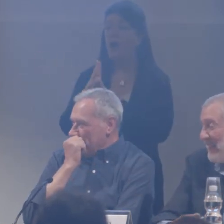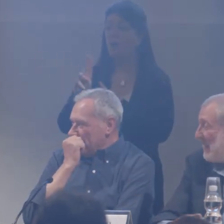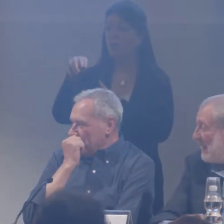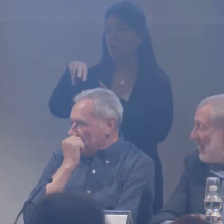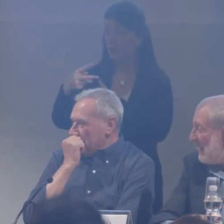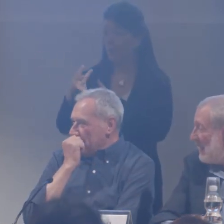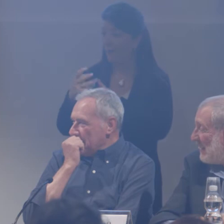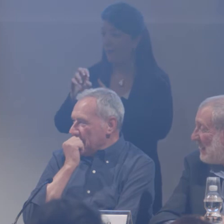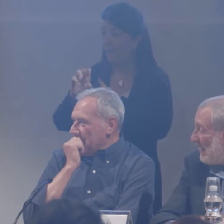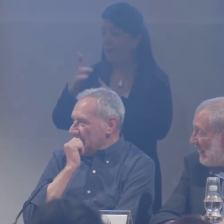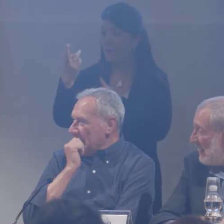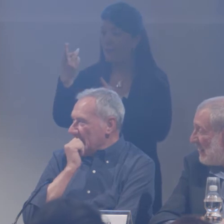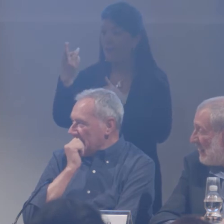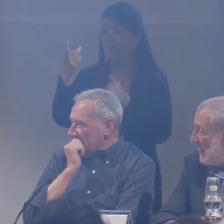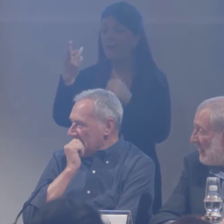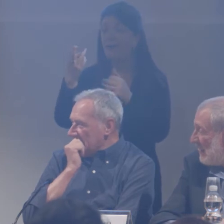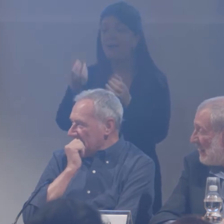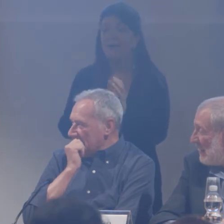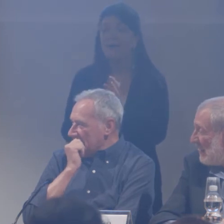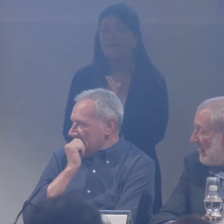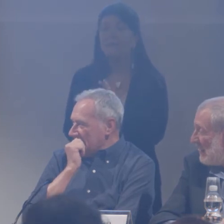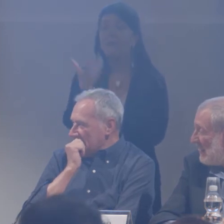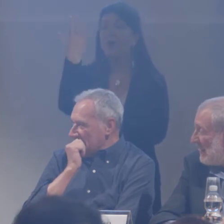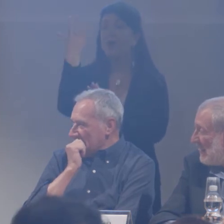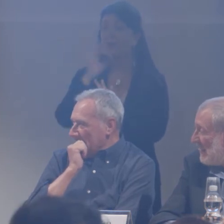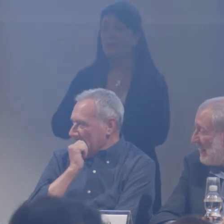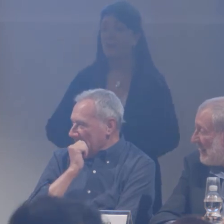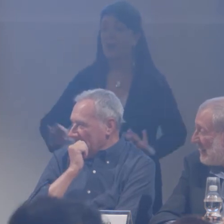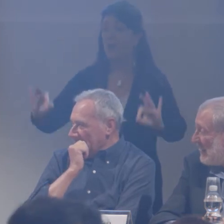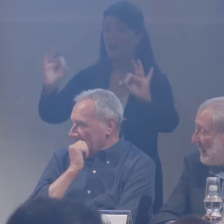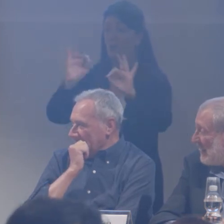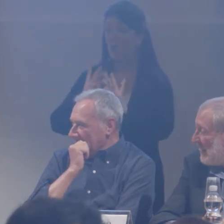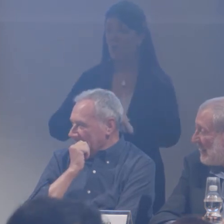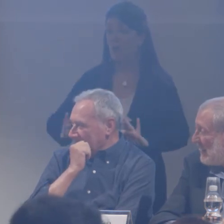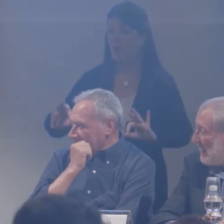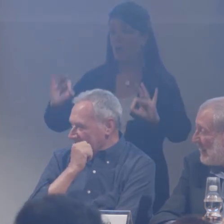aiuta, ora non lo racconterei male,